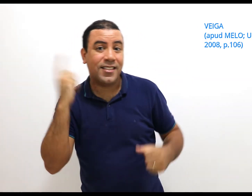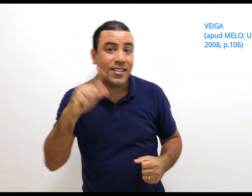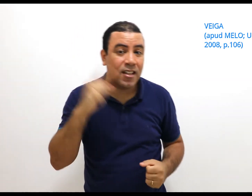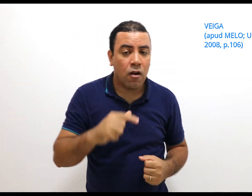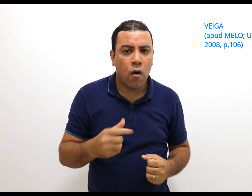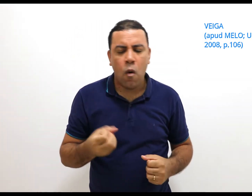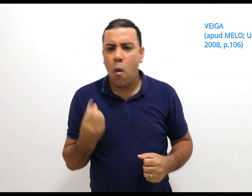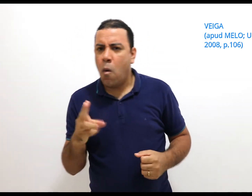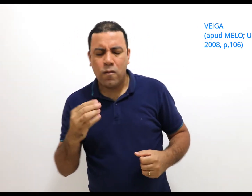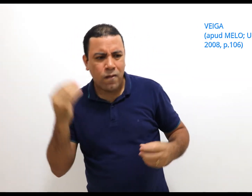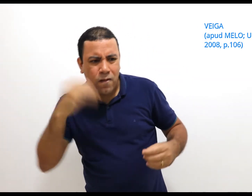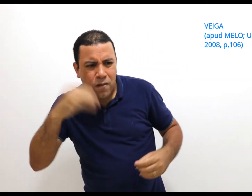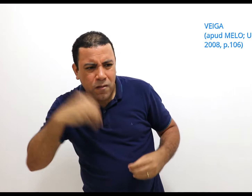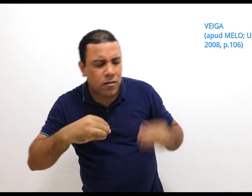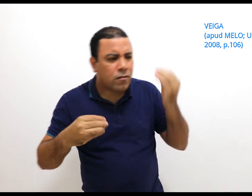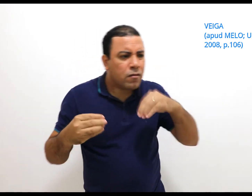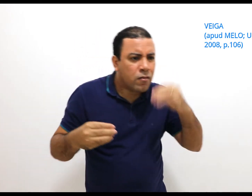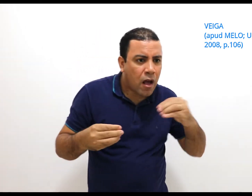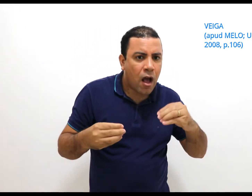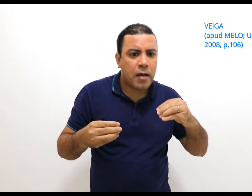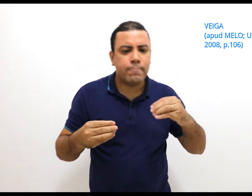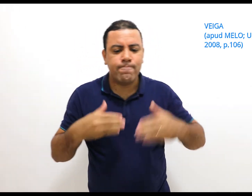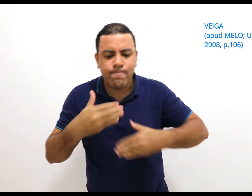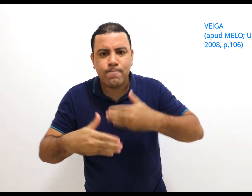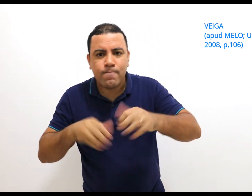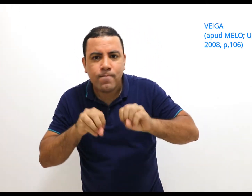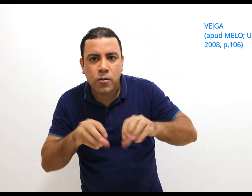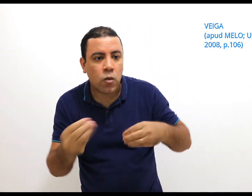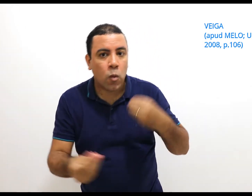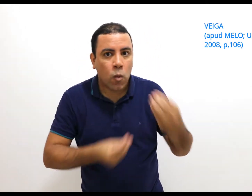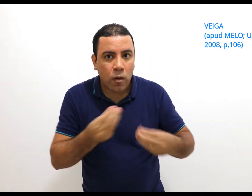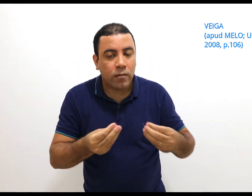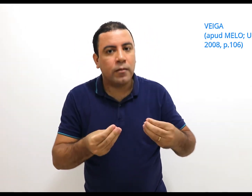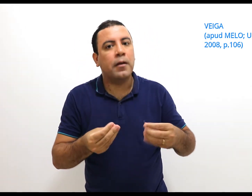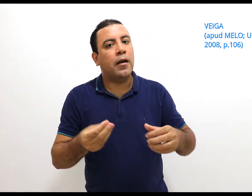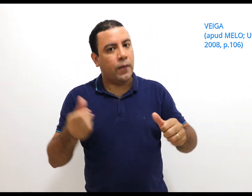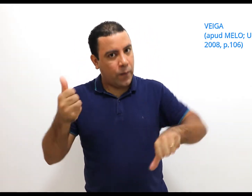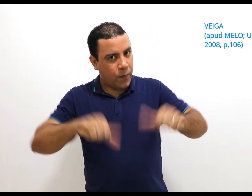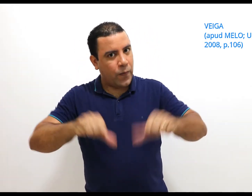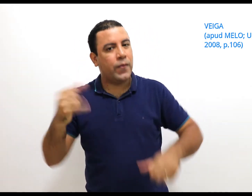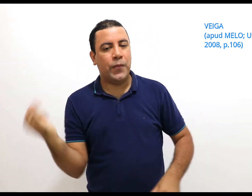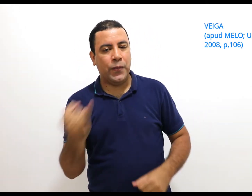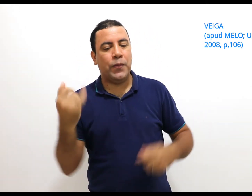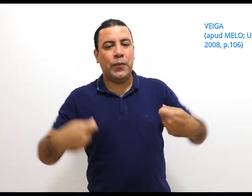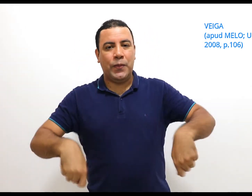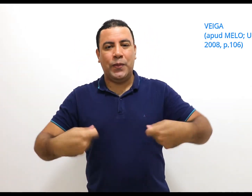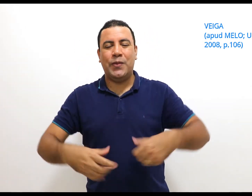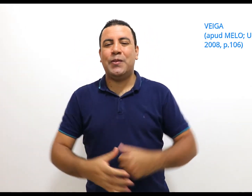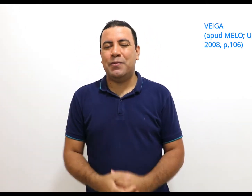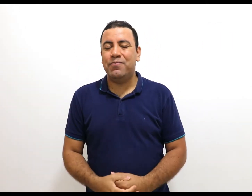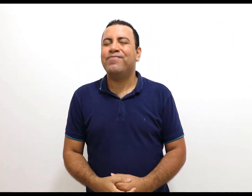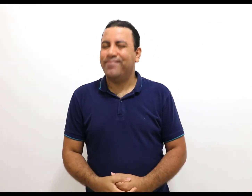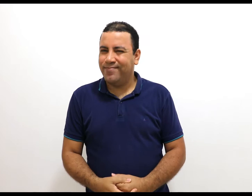ou fracasso, das fragilidades e lições do processo educativo.